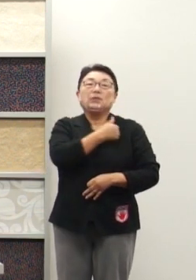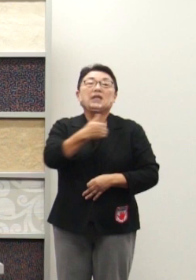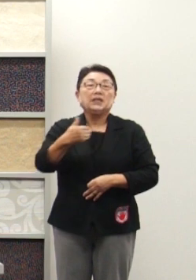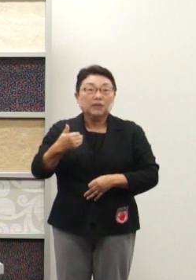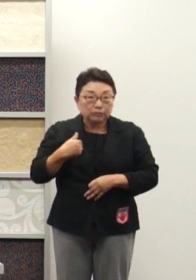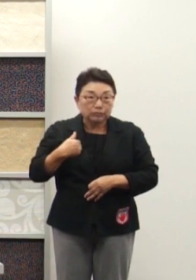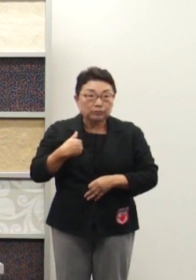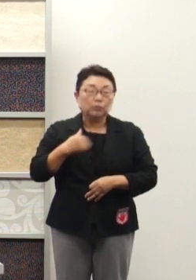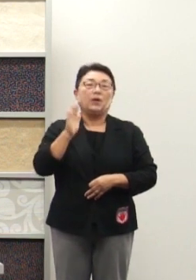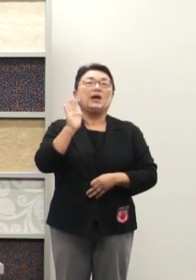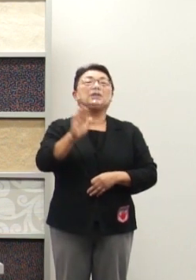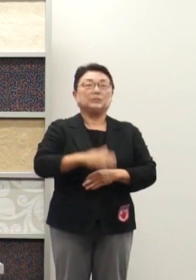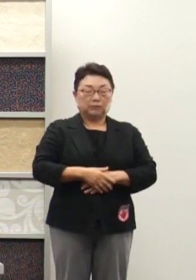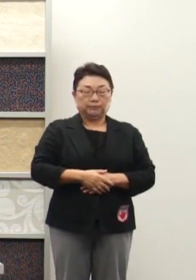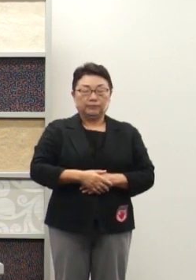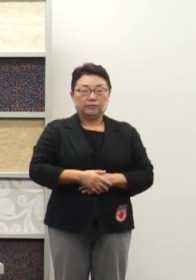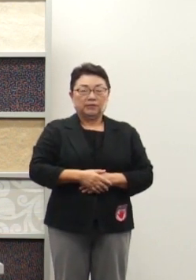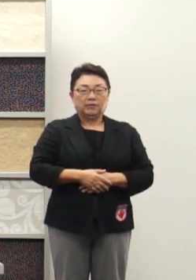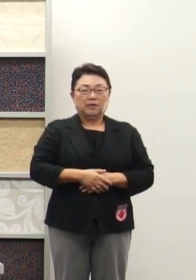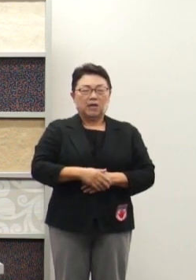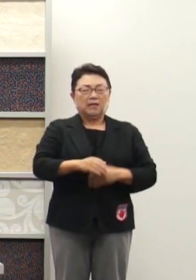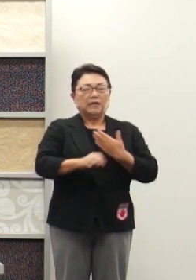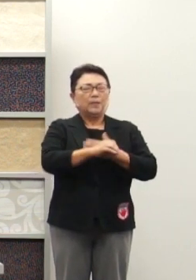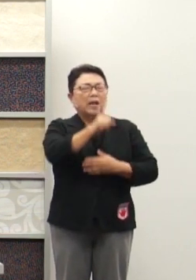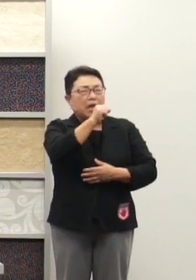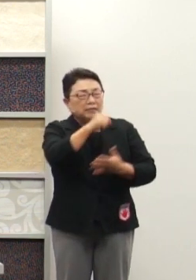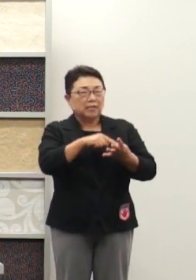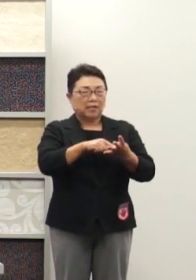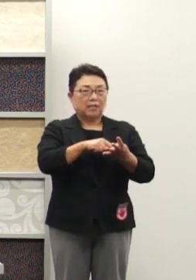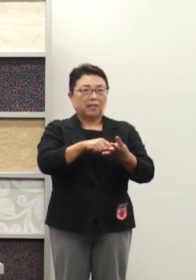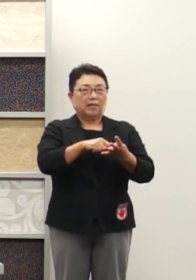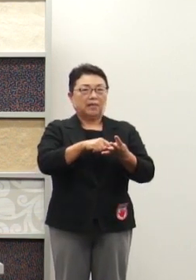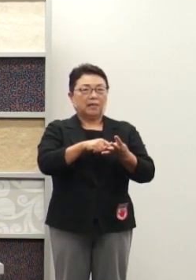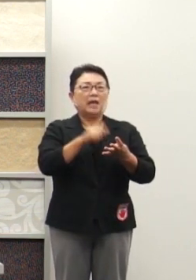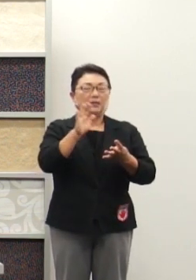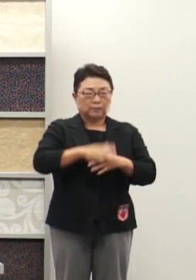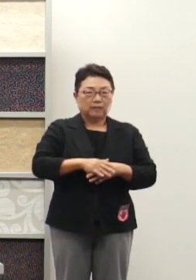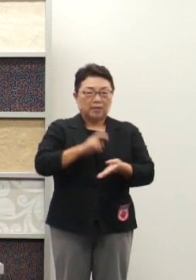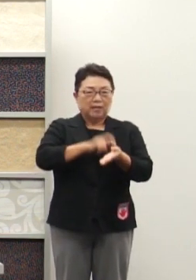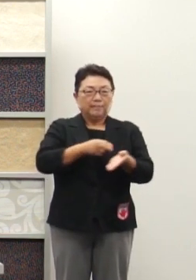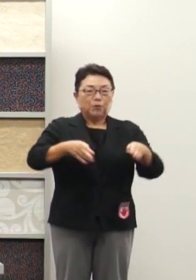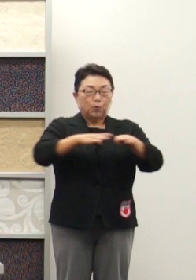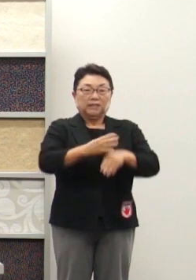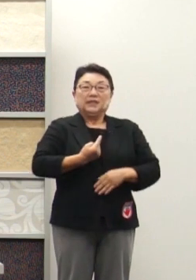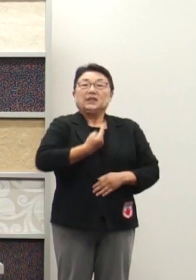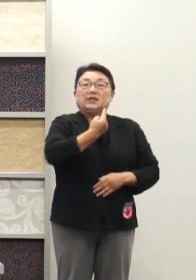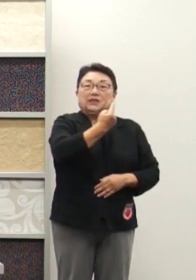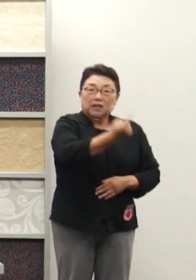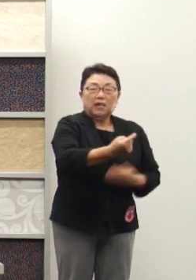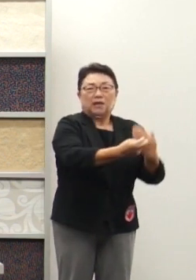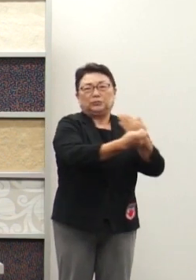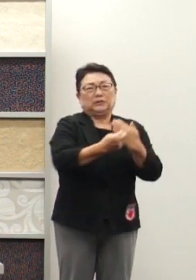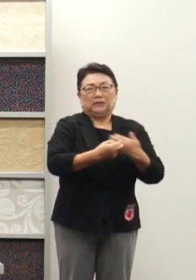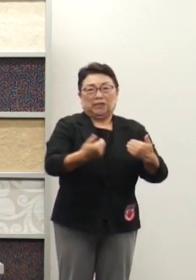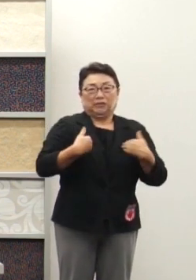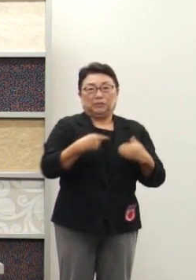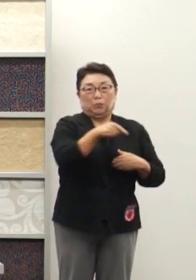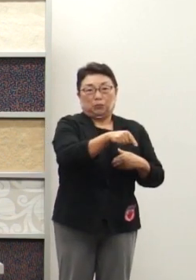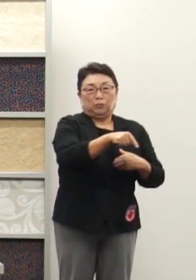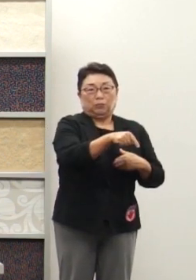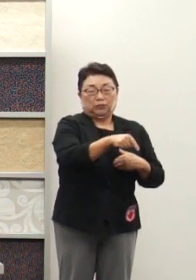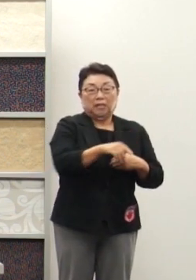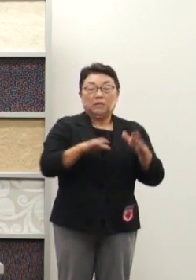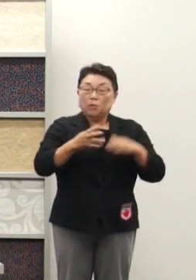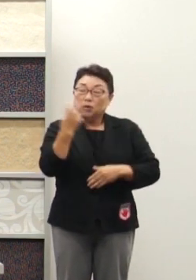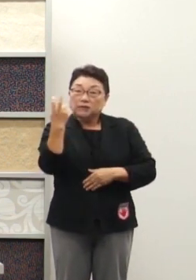。風邪症状のある方はこれまでと同様医療機関を受診していただく必要がありますので、今回の